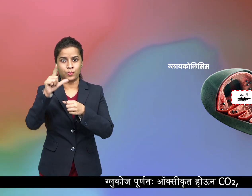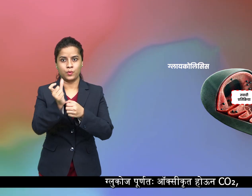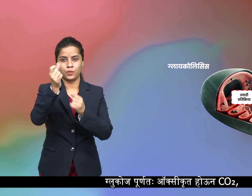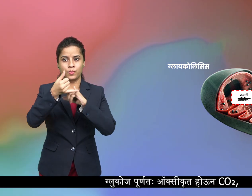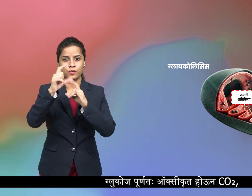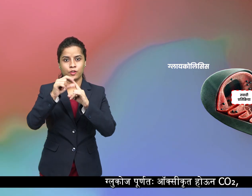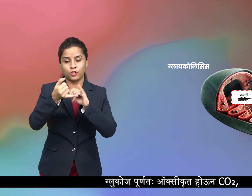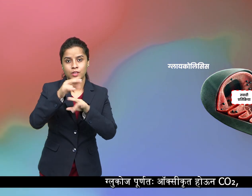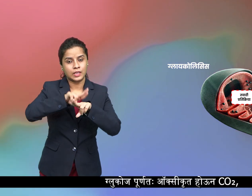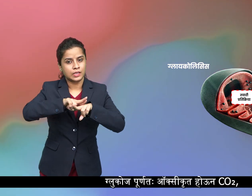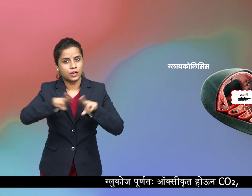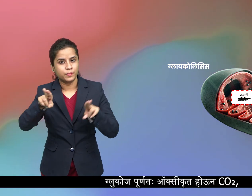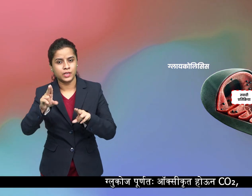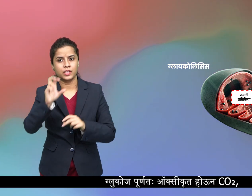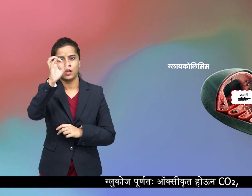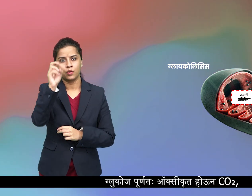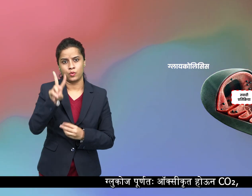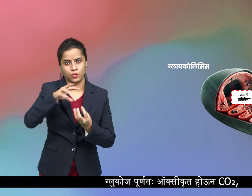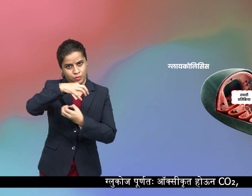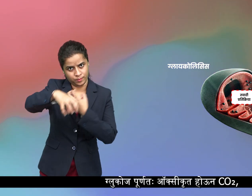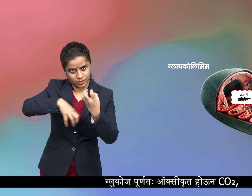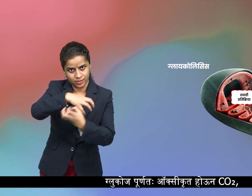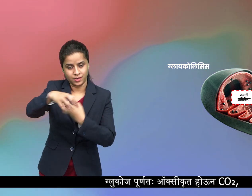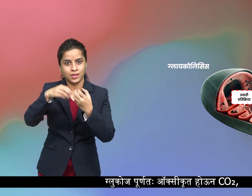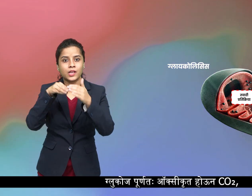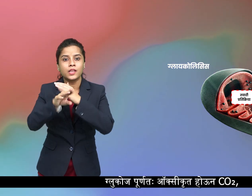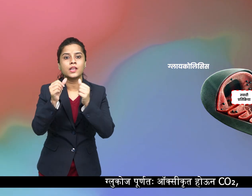ग्लुकोज पूर्णतः ऑक्सीकृत होऊन CO2,